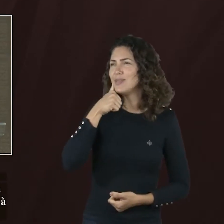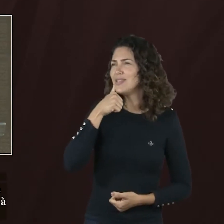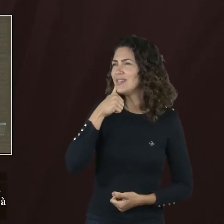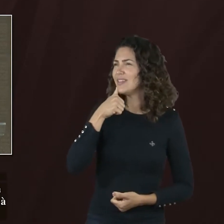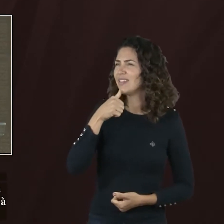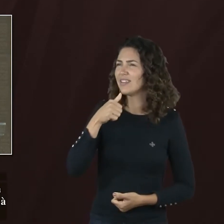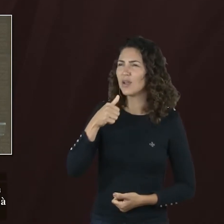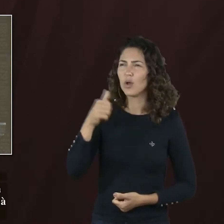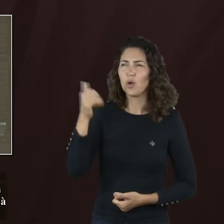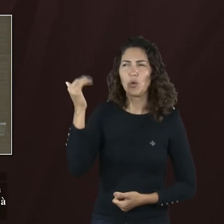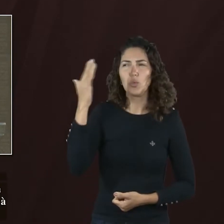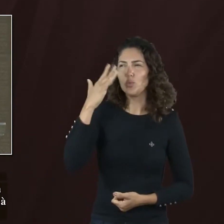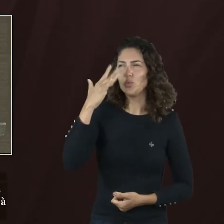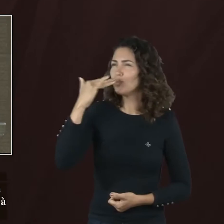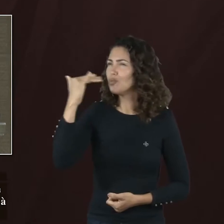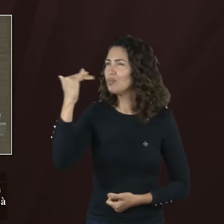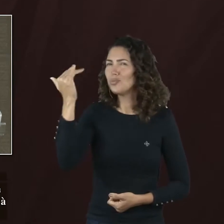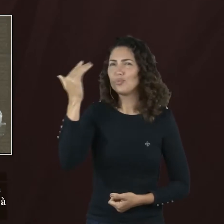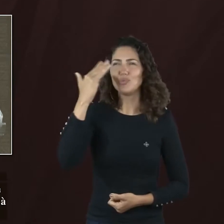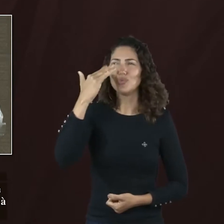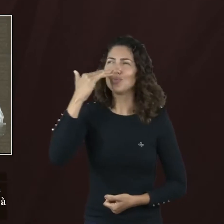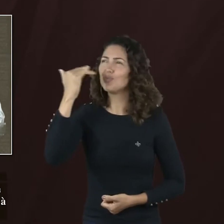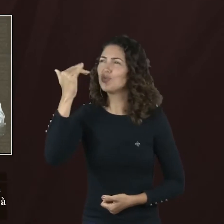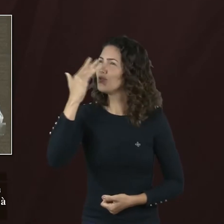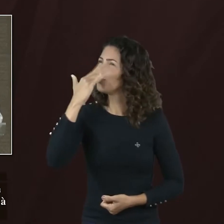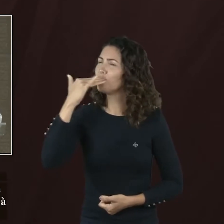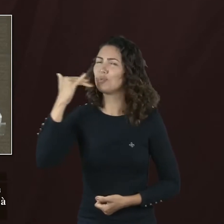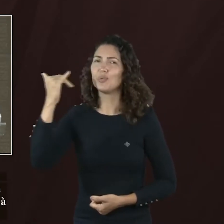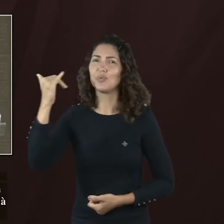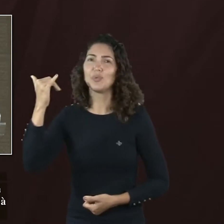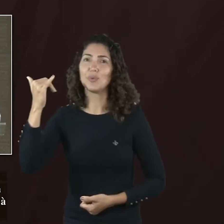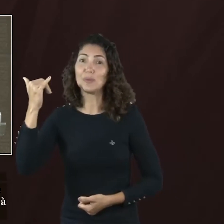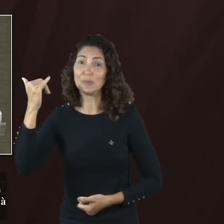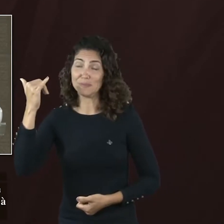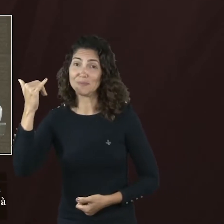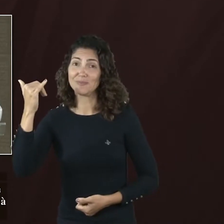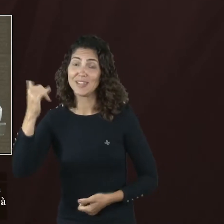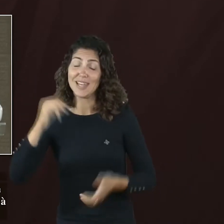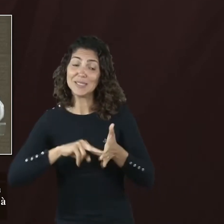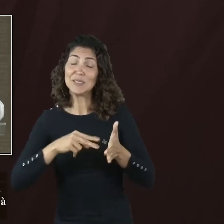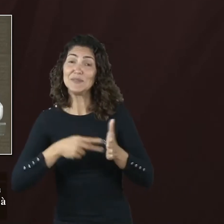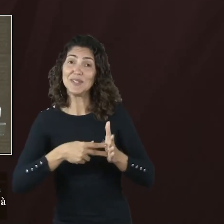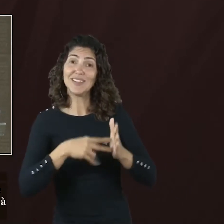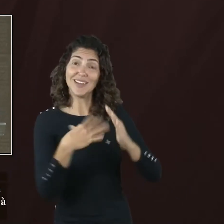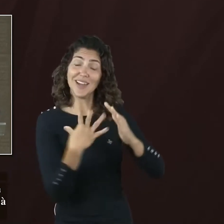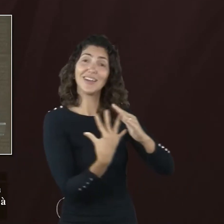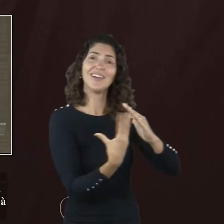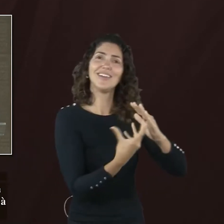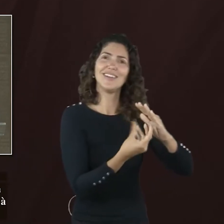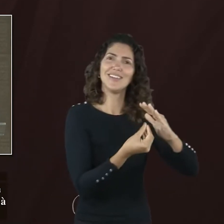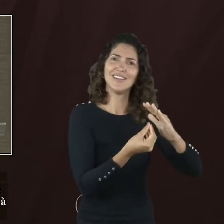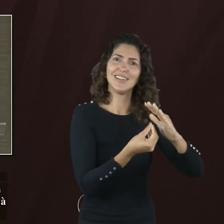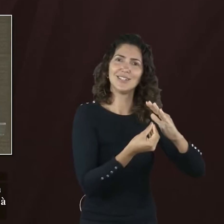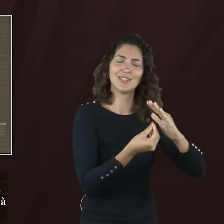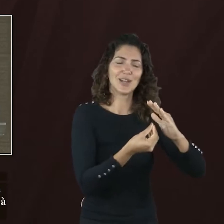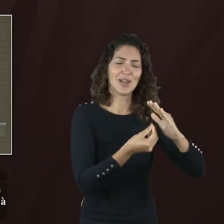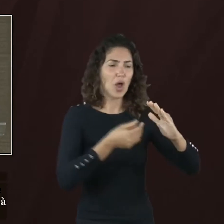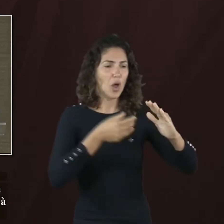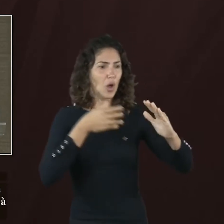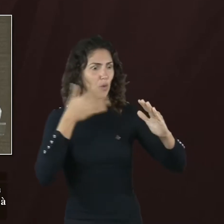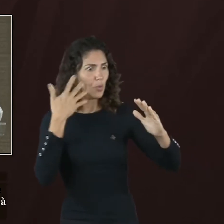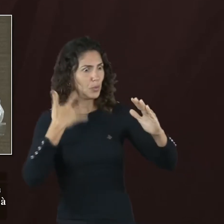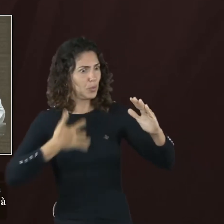aparência. Como é linda a igreja. Como é linda como a lua,